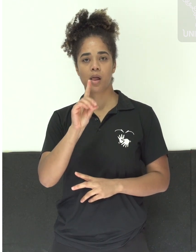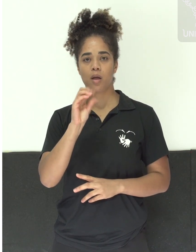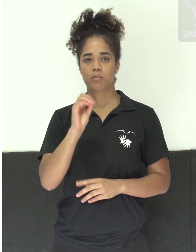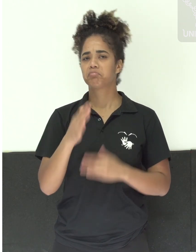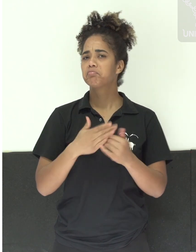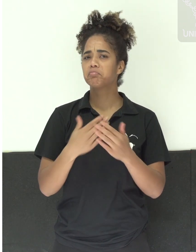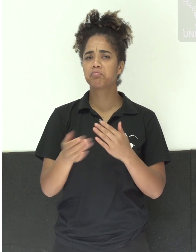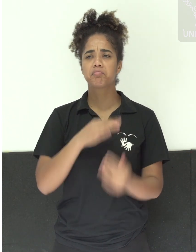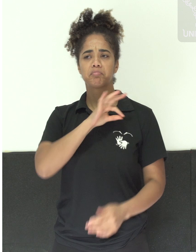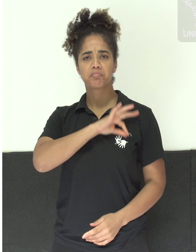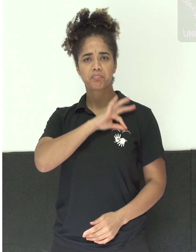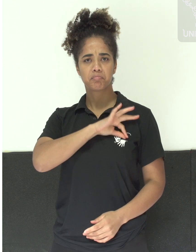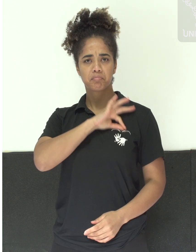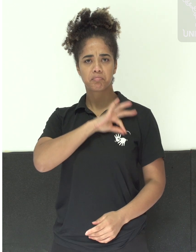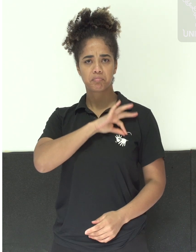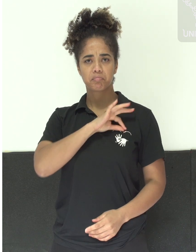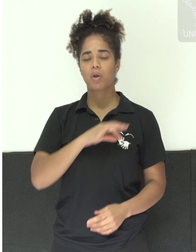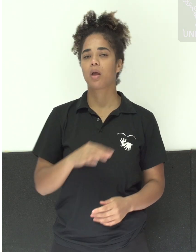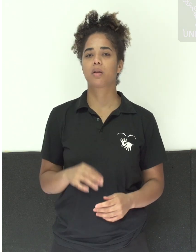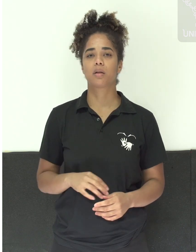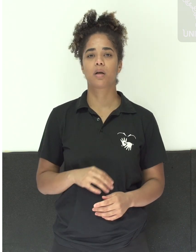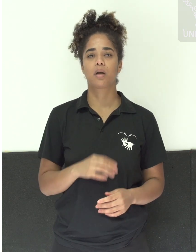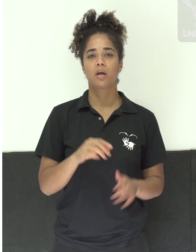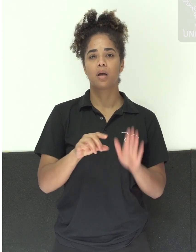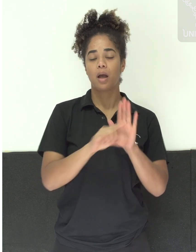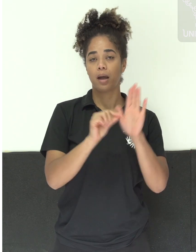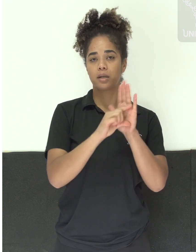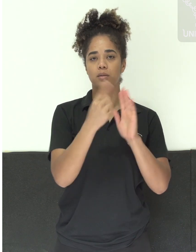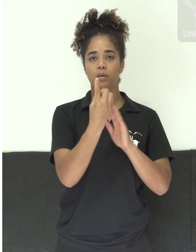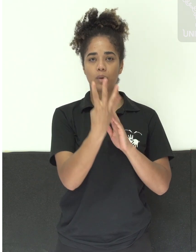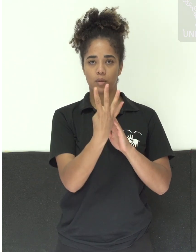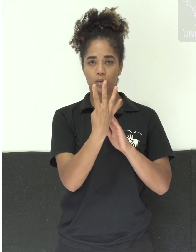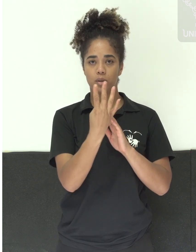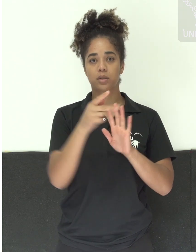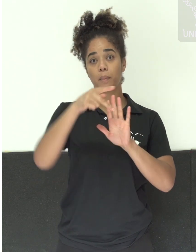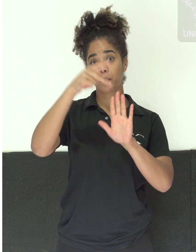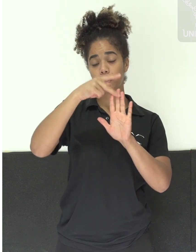14, 2, Portaria Normativa número